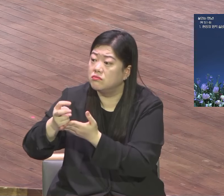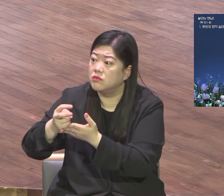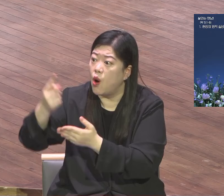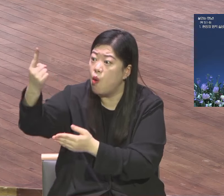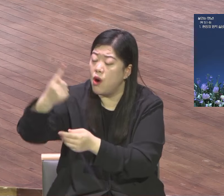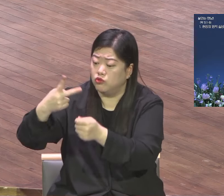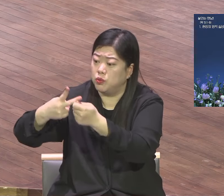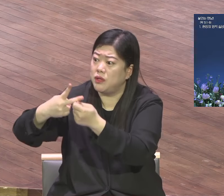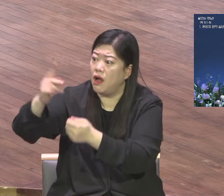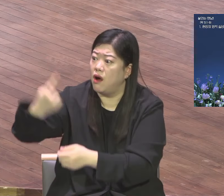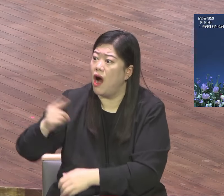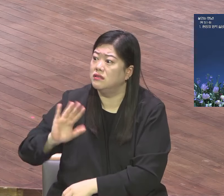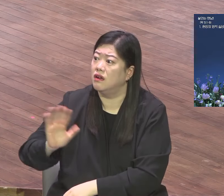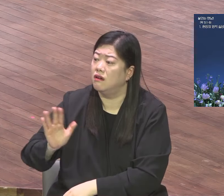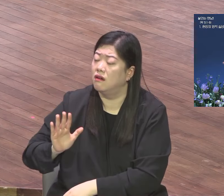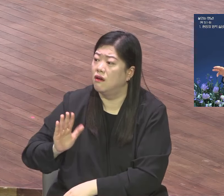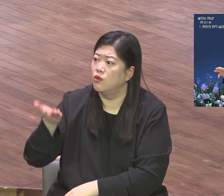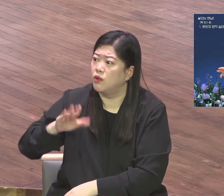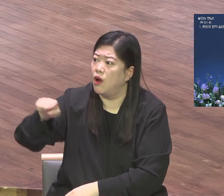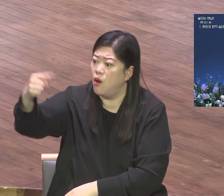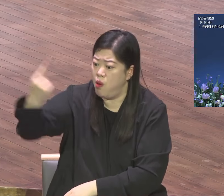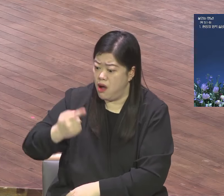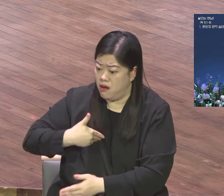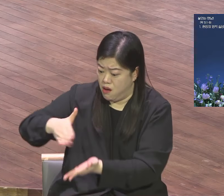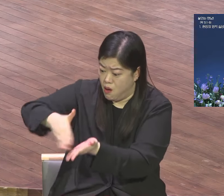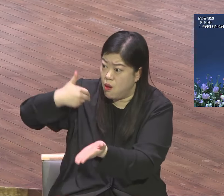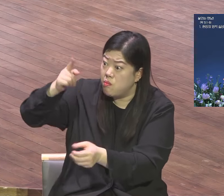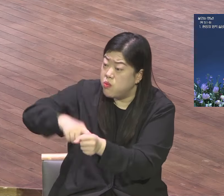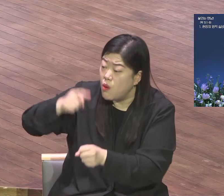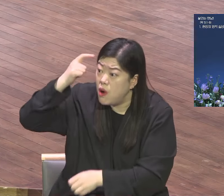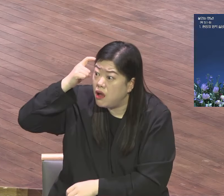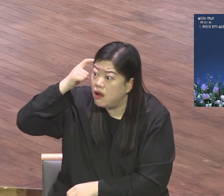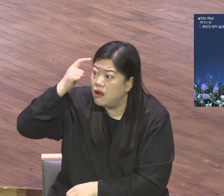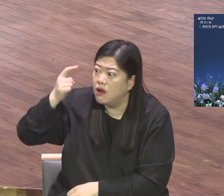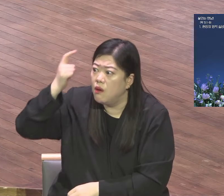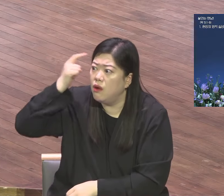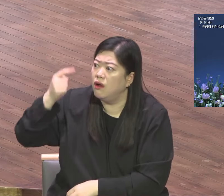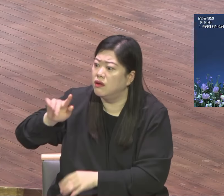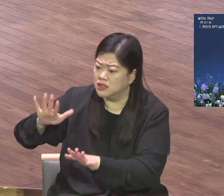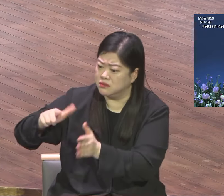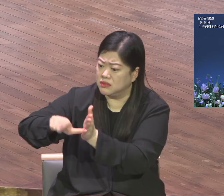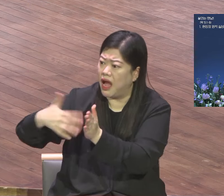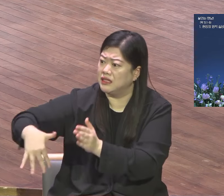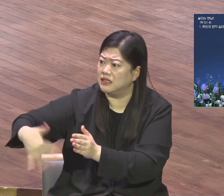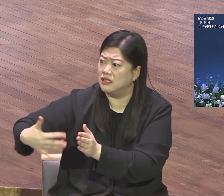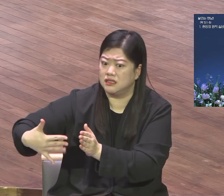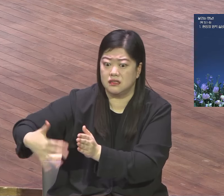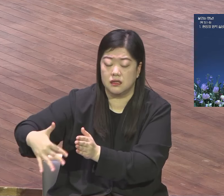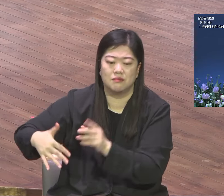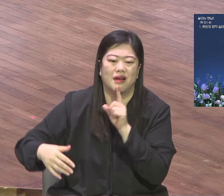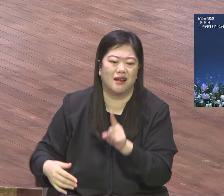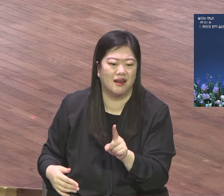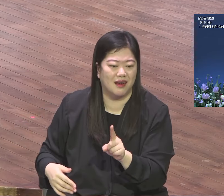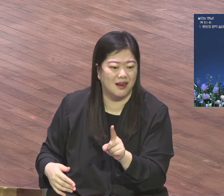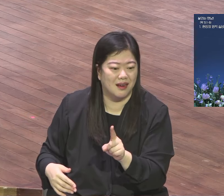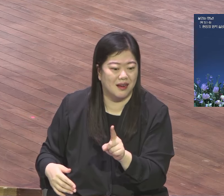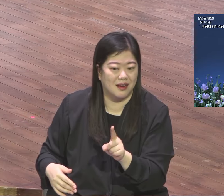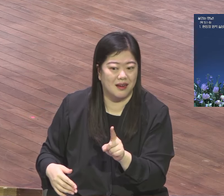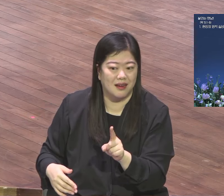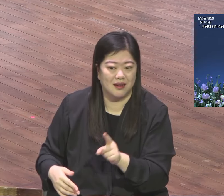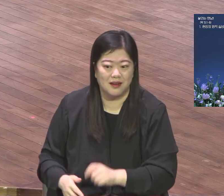기다리고 다 그때까지는 자유롭게 활동해야 되는데 왜 벌써 왔냐? 제가 이렇게 성경 구절을 정확하게 말씀드린